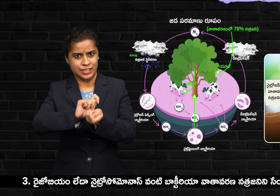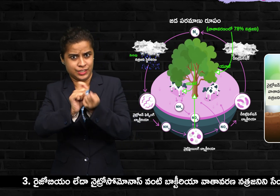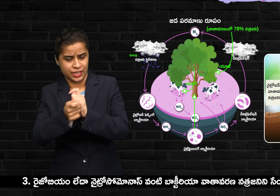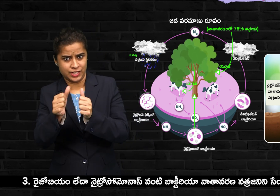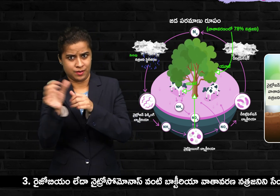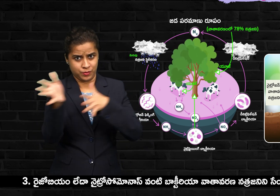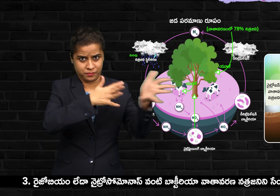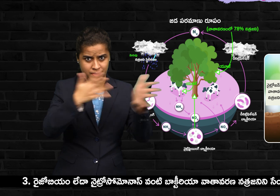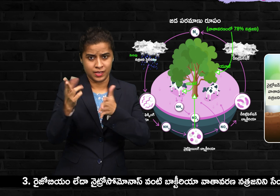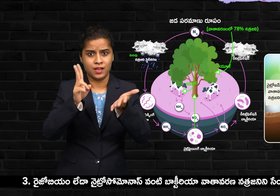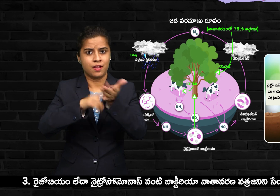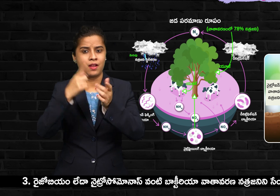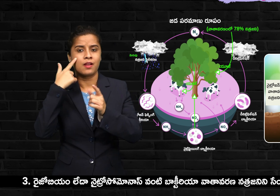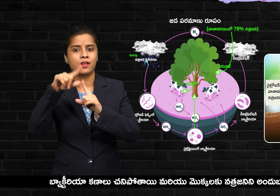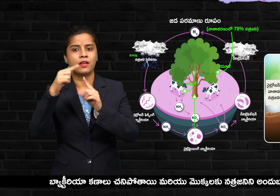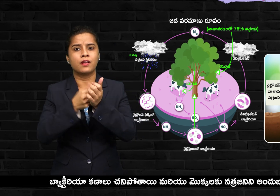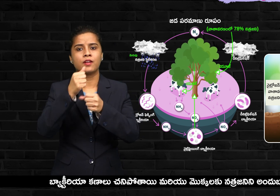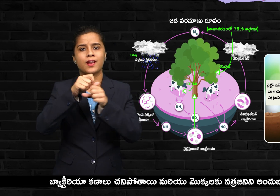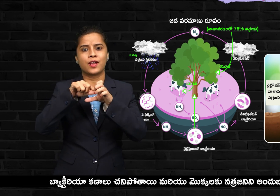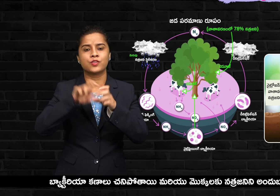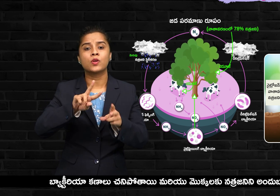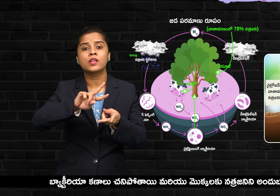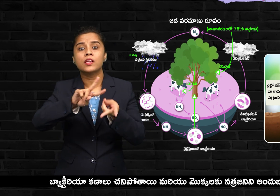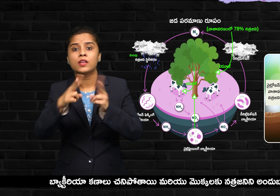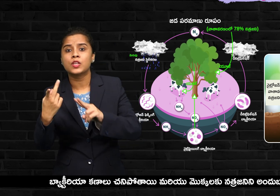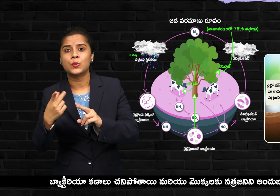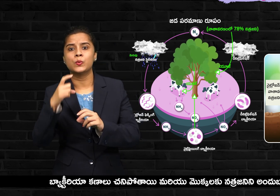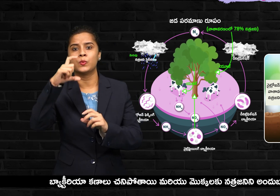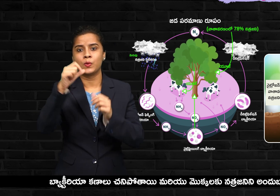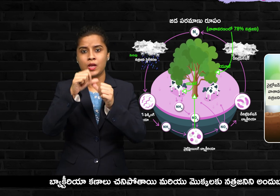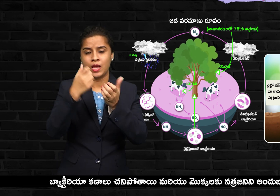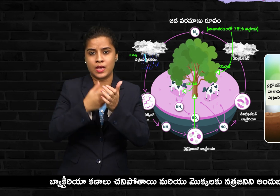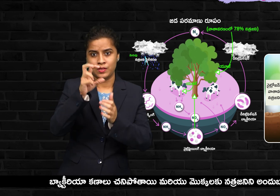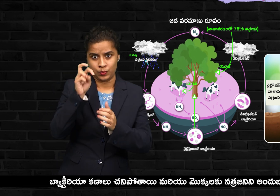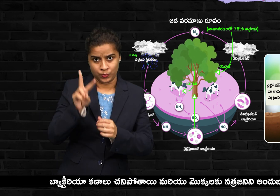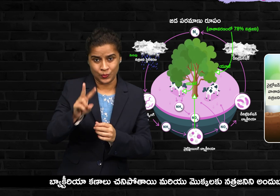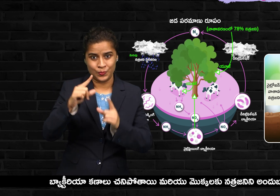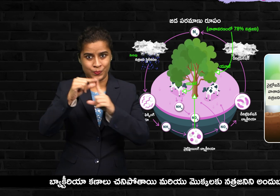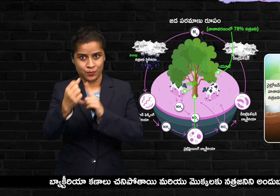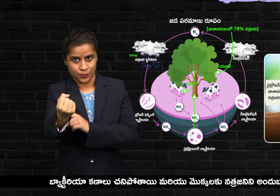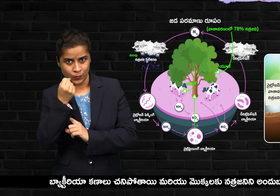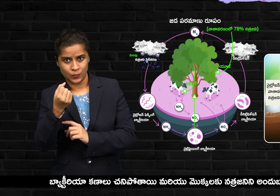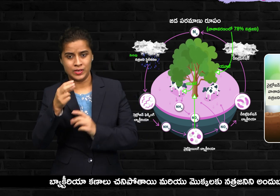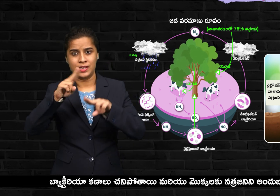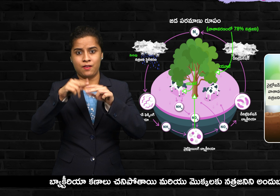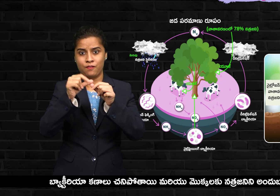సేంద్రియ నత్రజనిగా మారుస్తుంది. బ్యాక్టీరియా కణాలు చనిపోతాయి మరియు మొక్కలకు నత్రజనిని